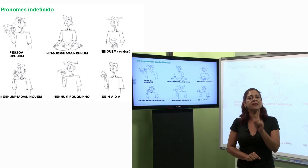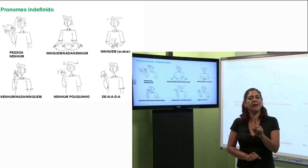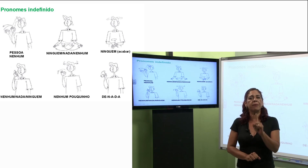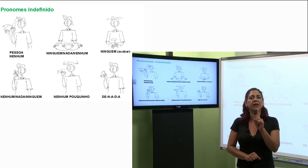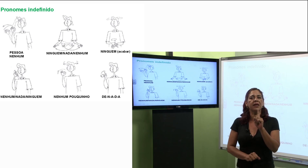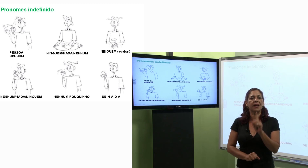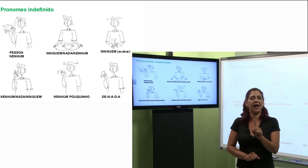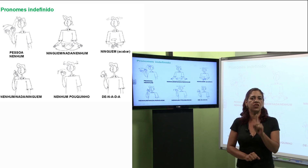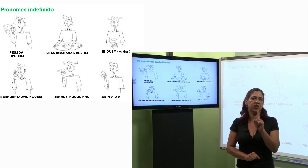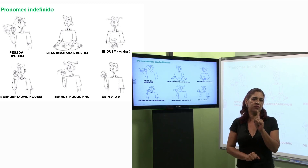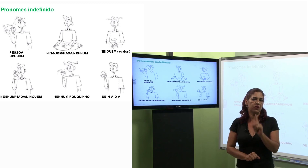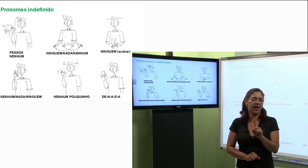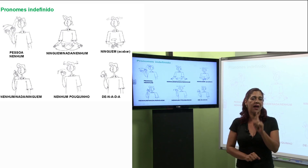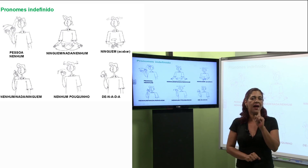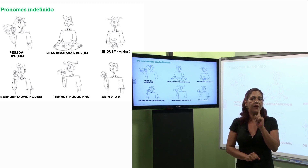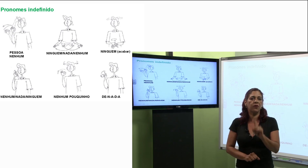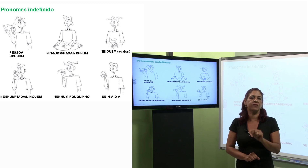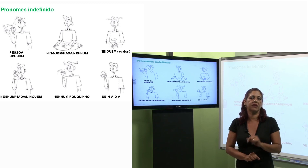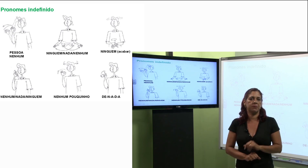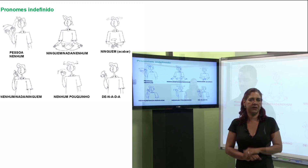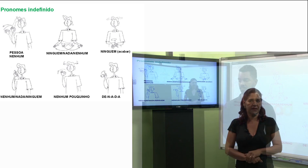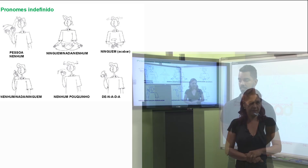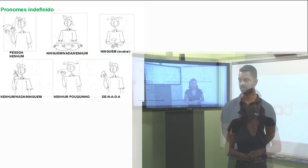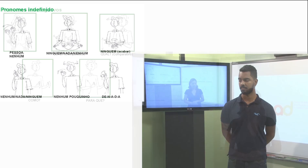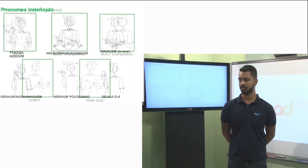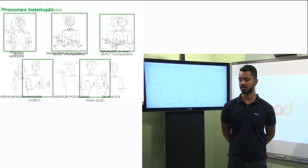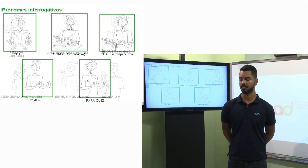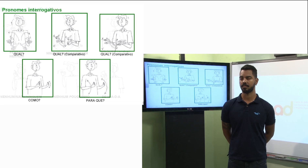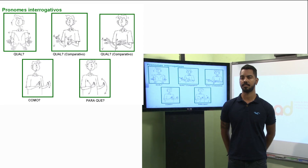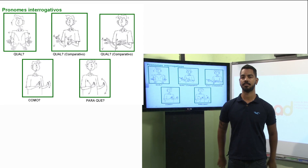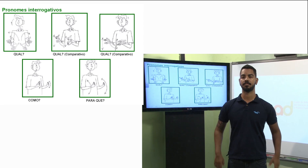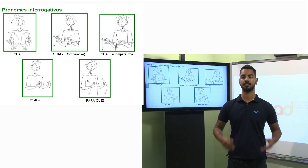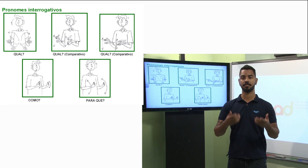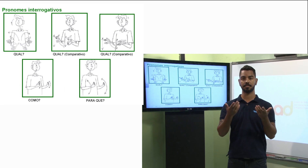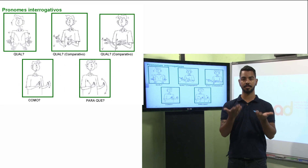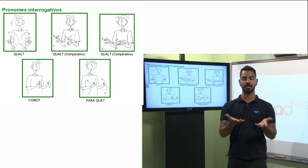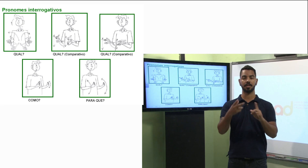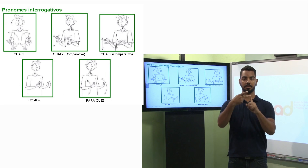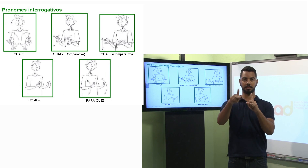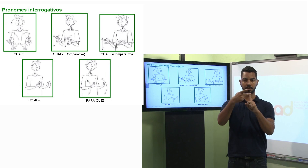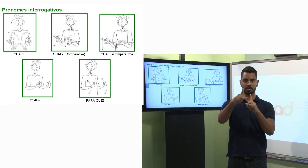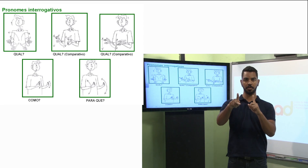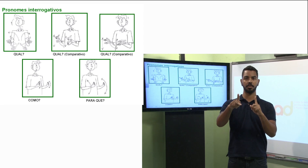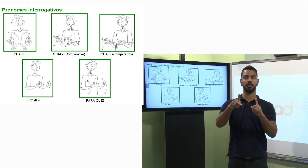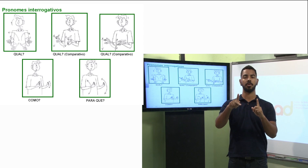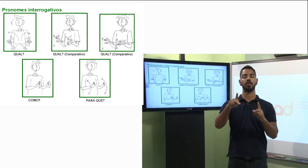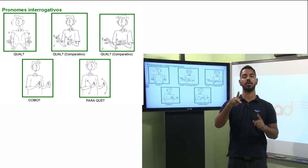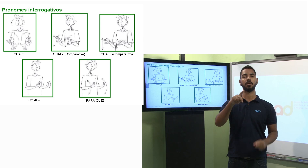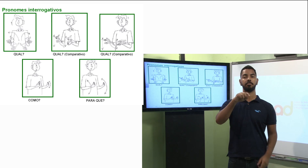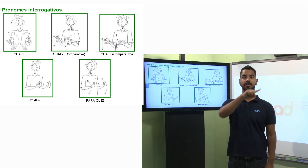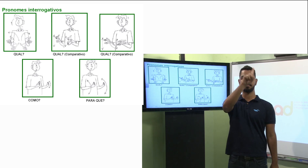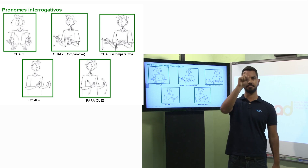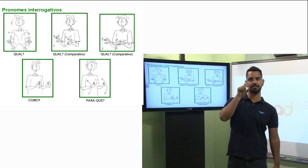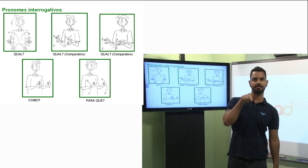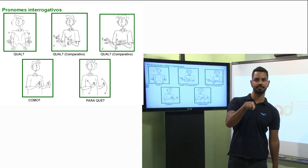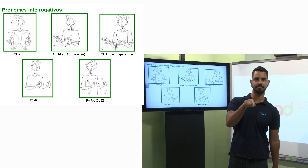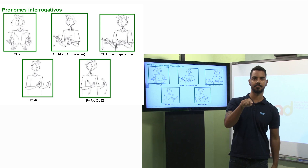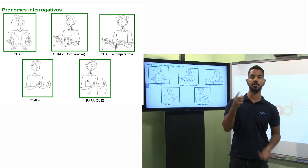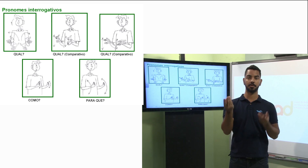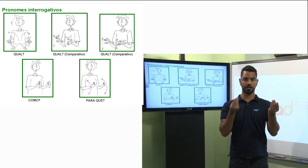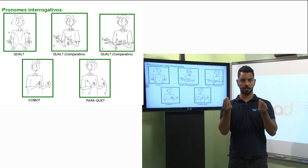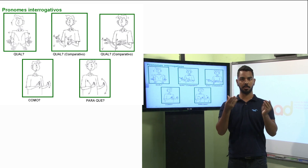comunicativo sempre irá direcionar a nossa interpretação. Pronomes interrogativos. Na